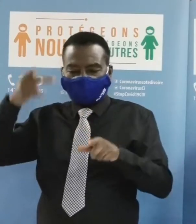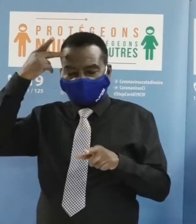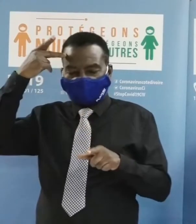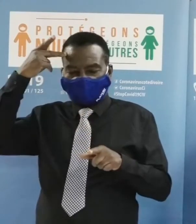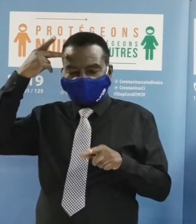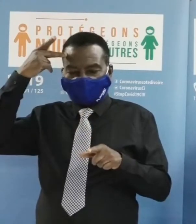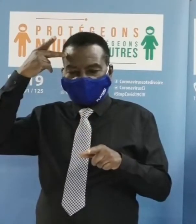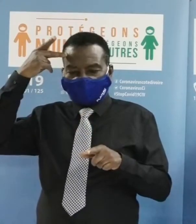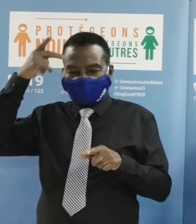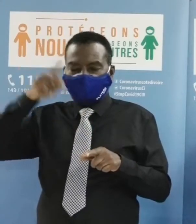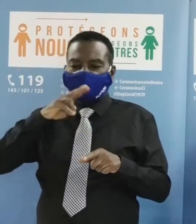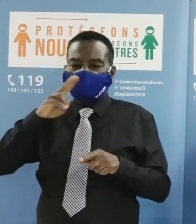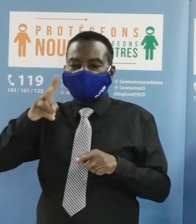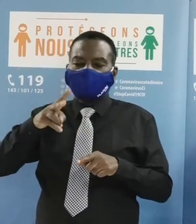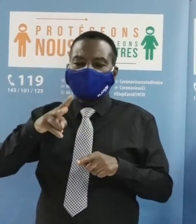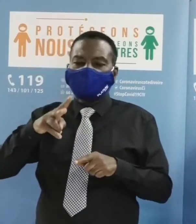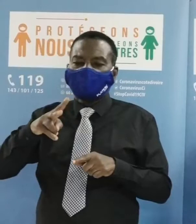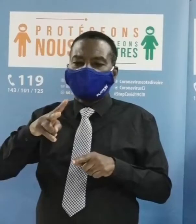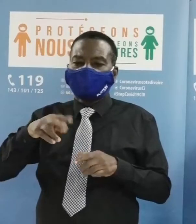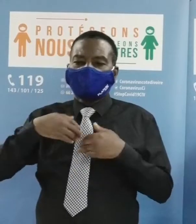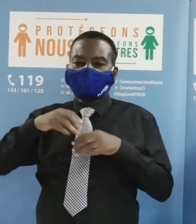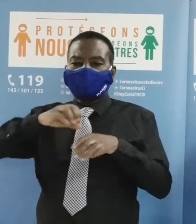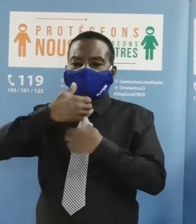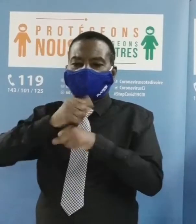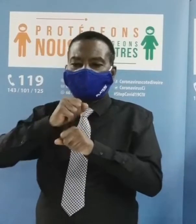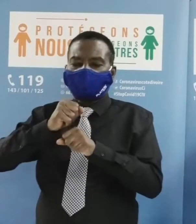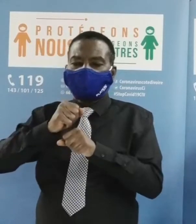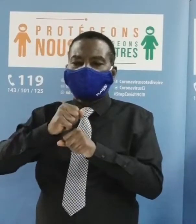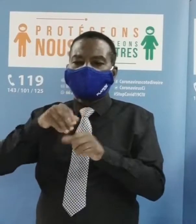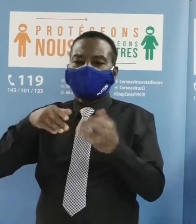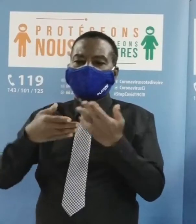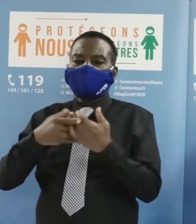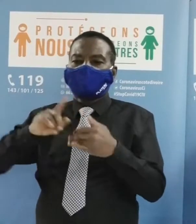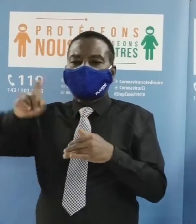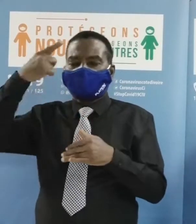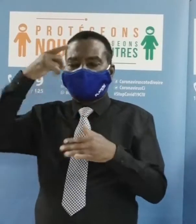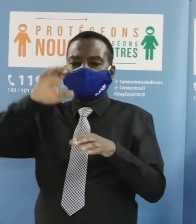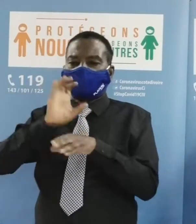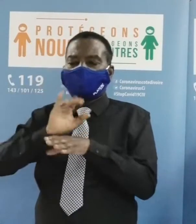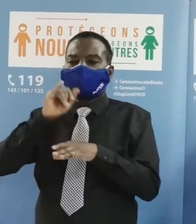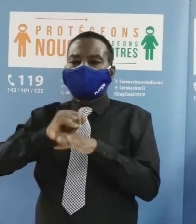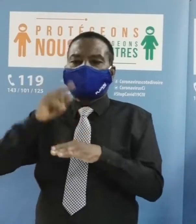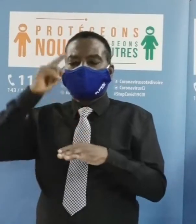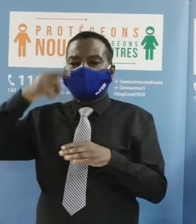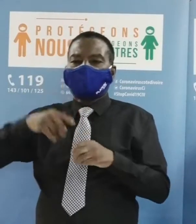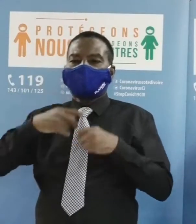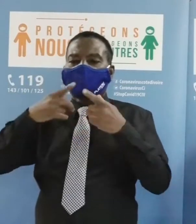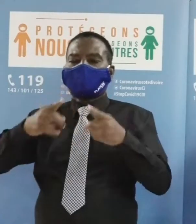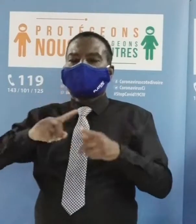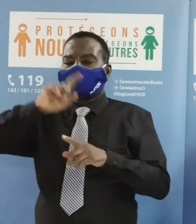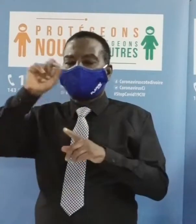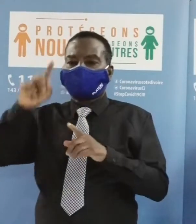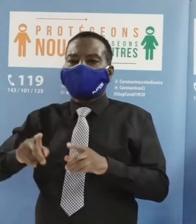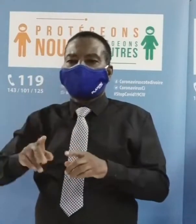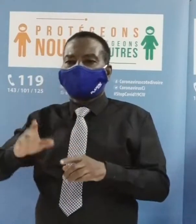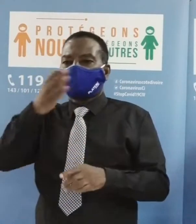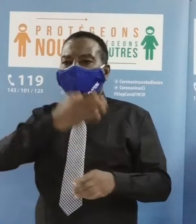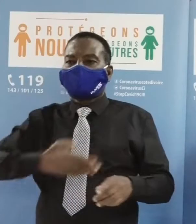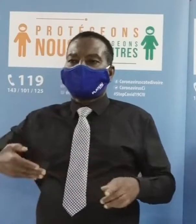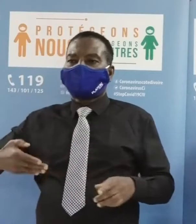et c'est vrai a été créé par l'état le quad voir premièrement pour adresser les questions sérieuses